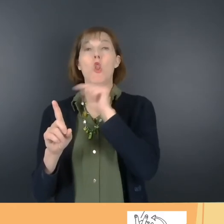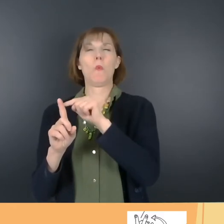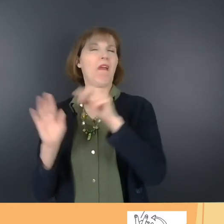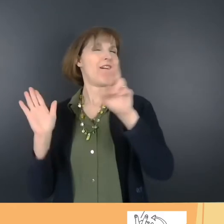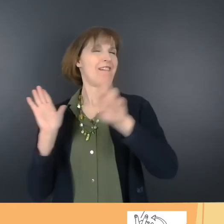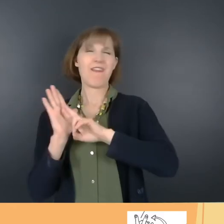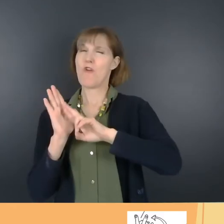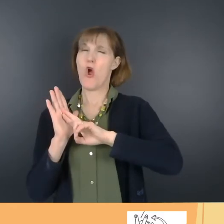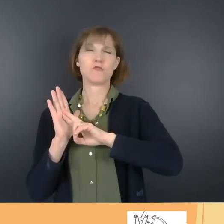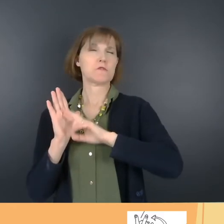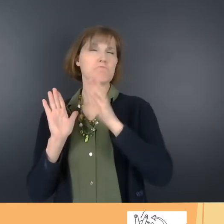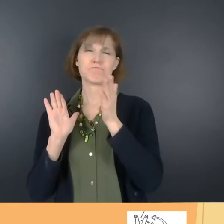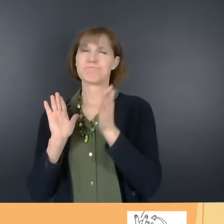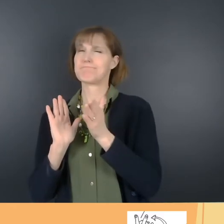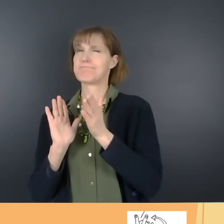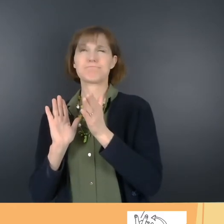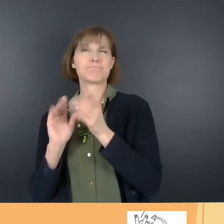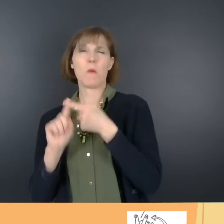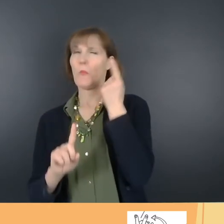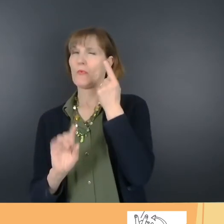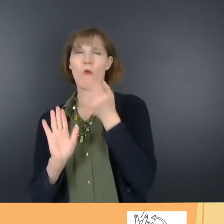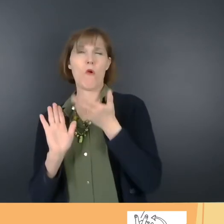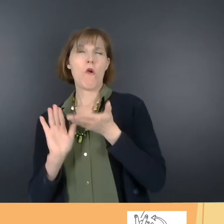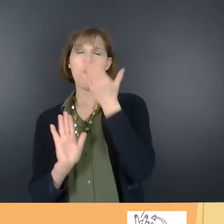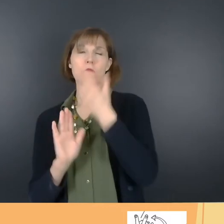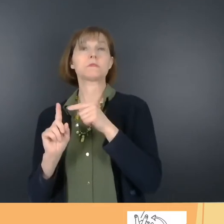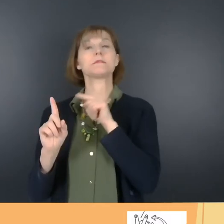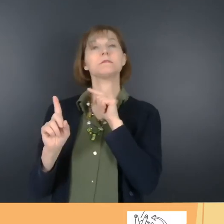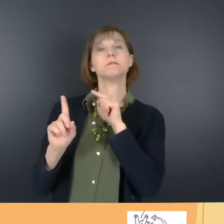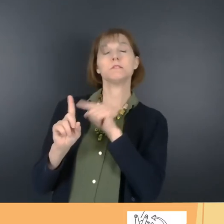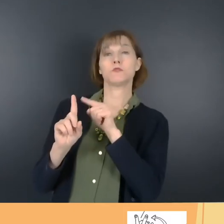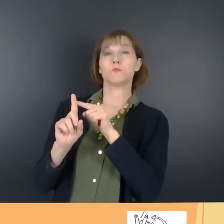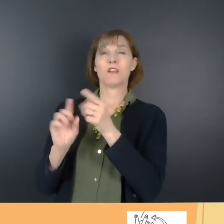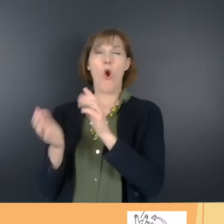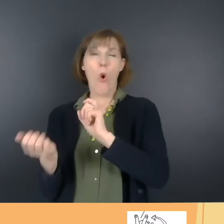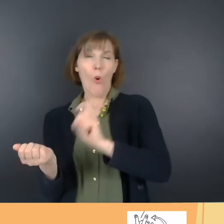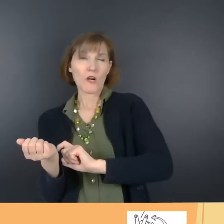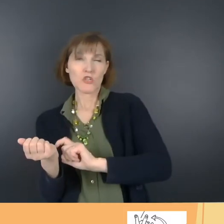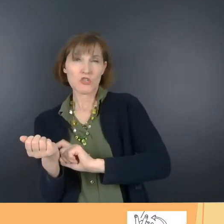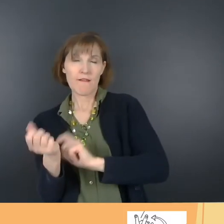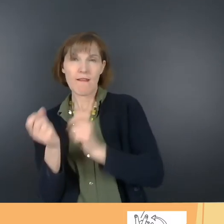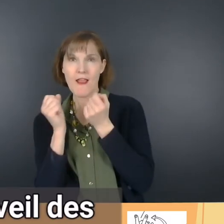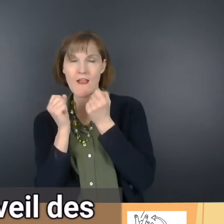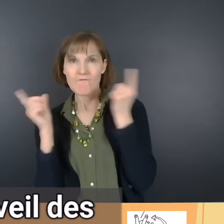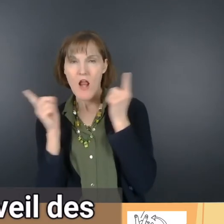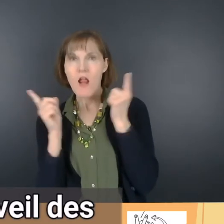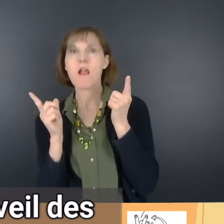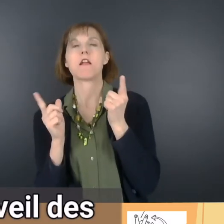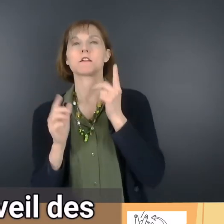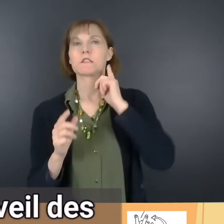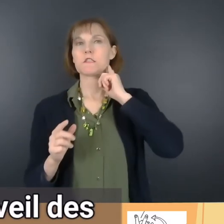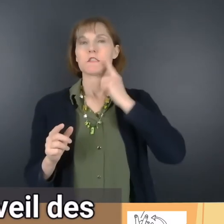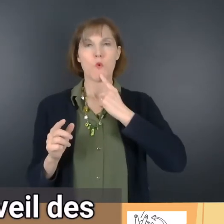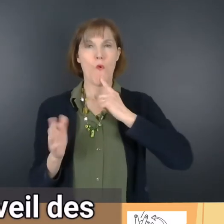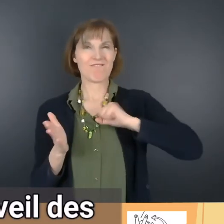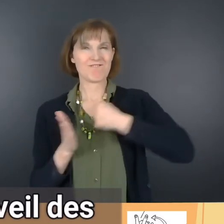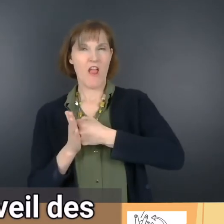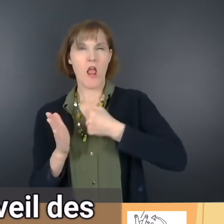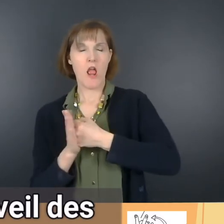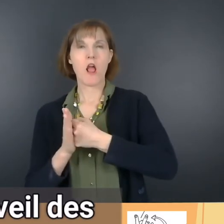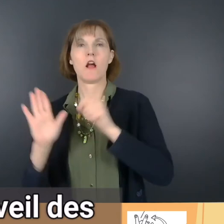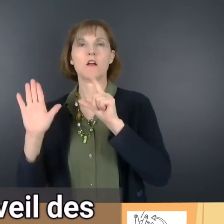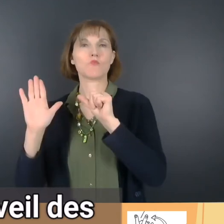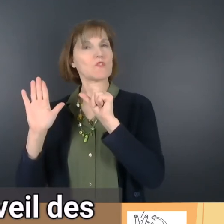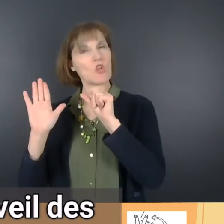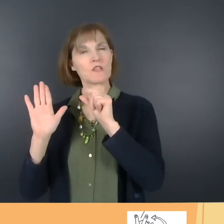Abou, c'est la référence, une des références de personnes sourdes qui ont été à l'origine de l'éveil des